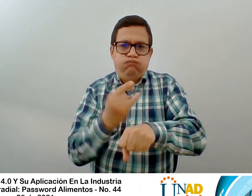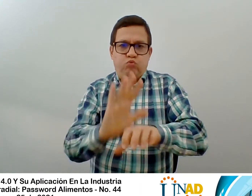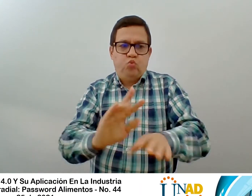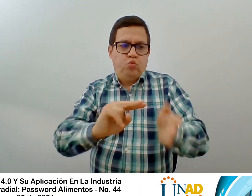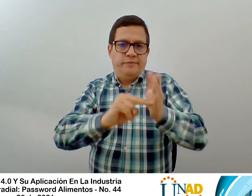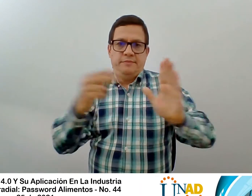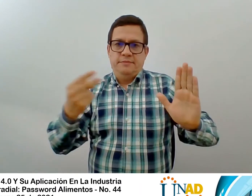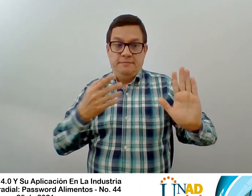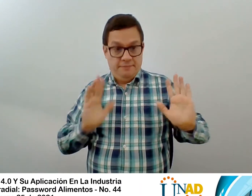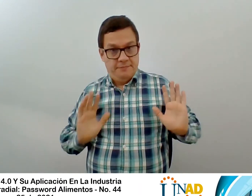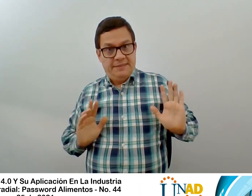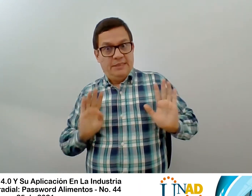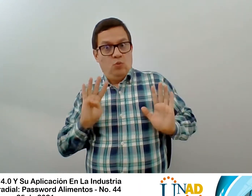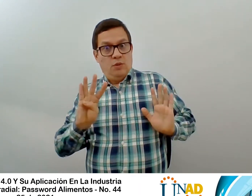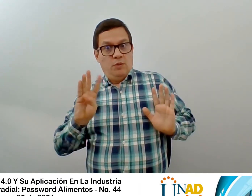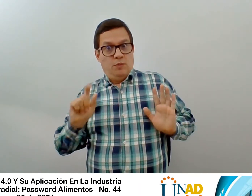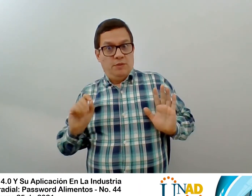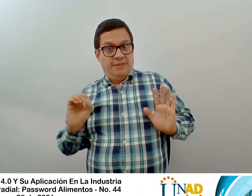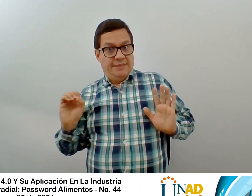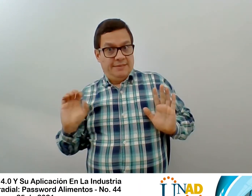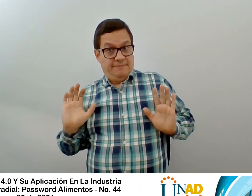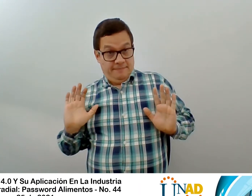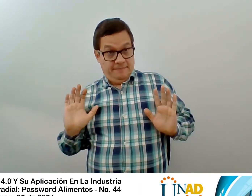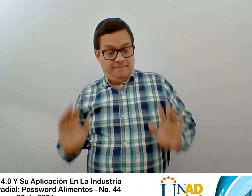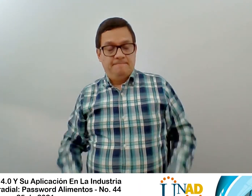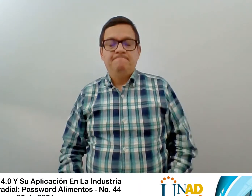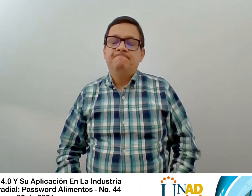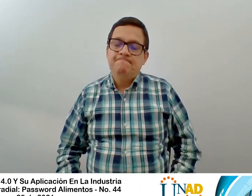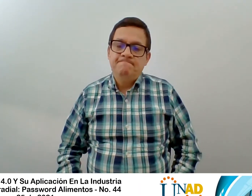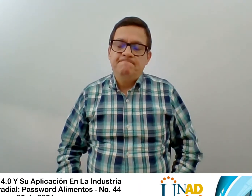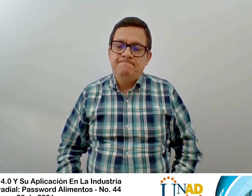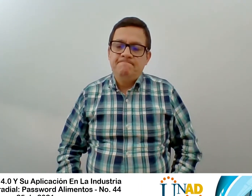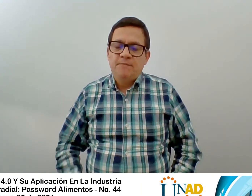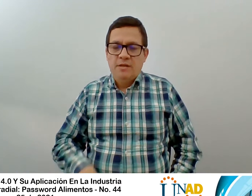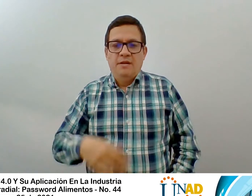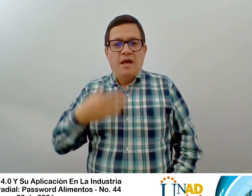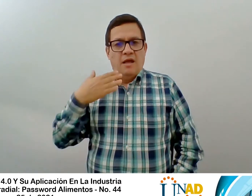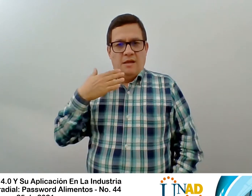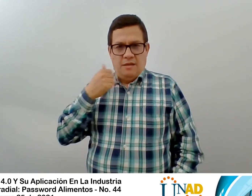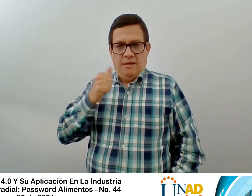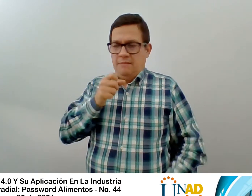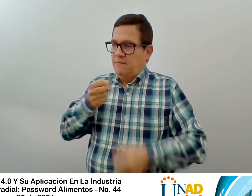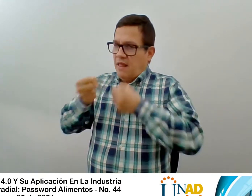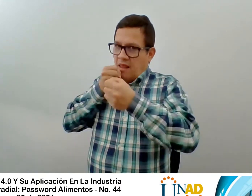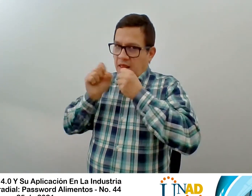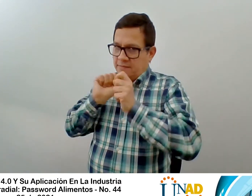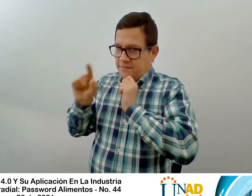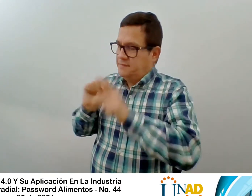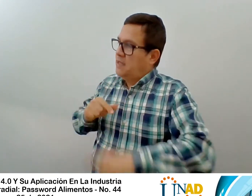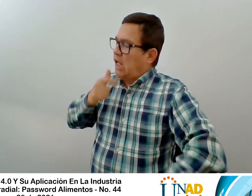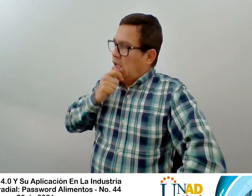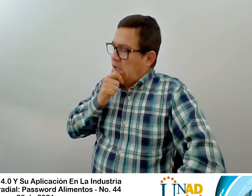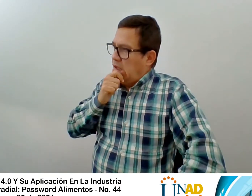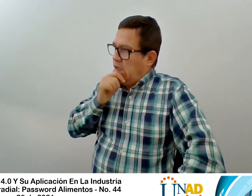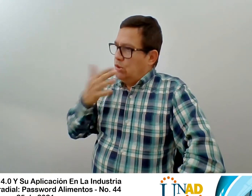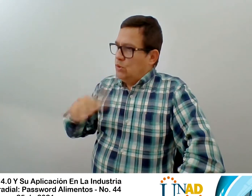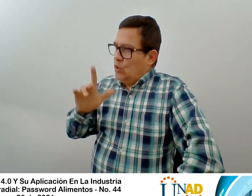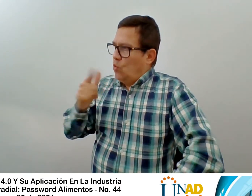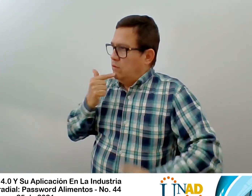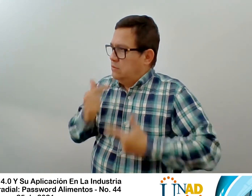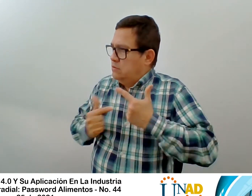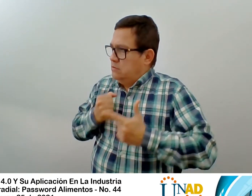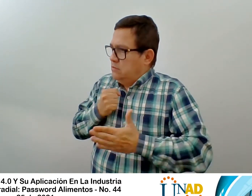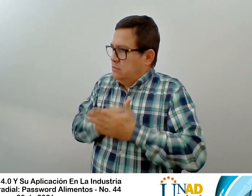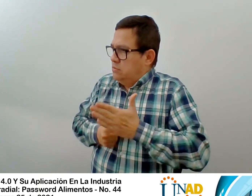personal para el manejo de estas tecnologías. Entonces, escuchándote, podríamos decir que existen unos